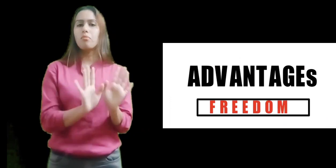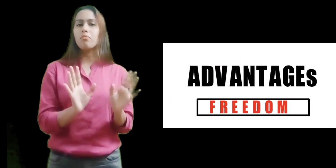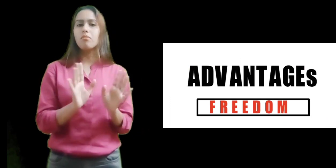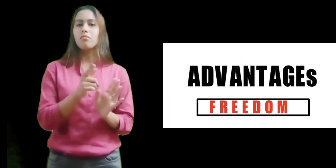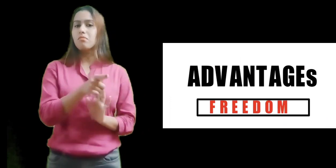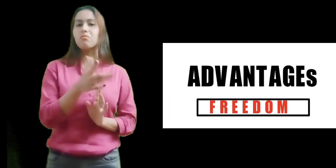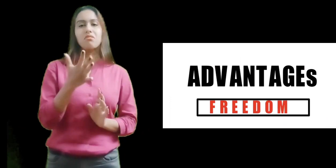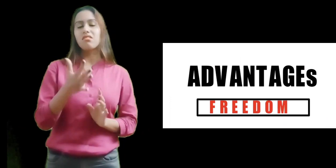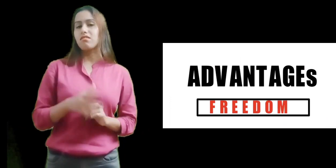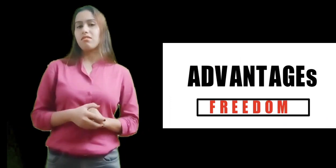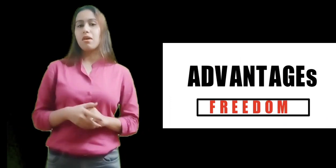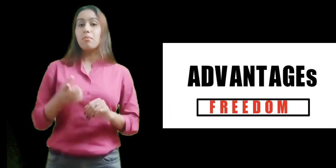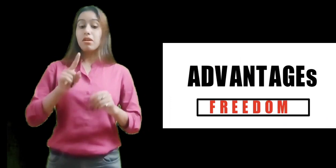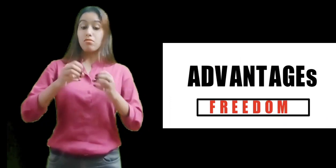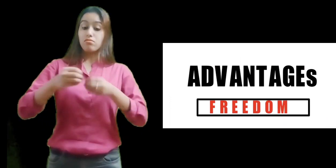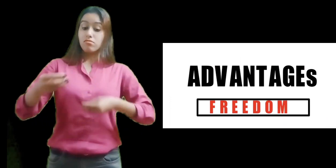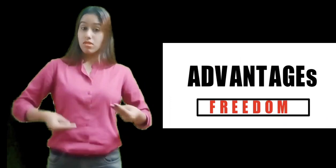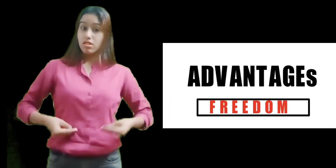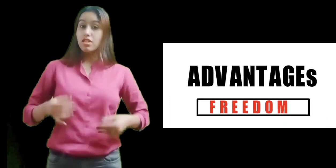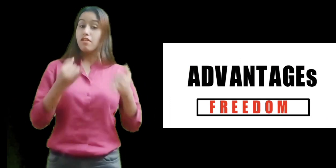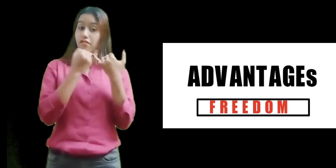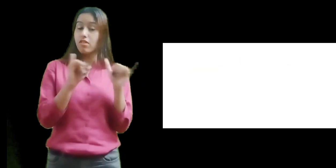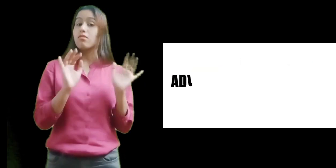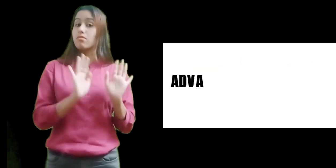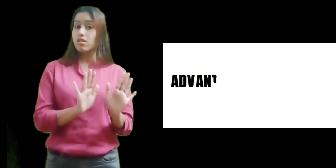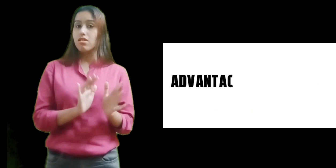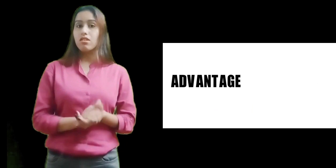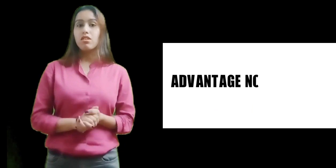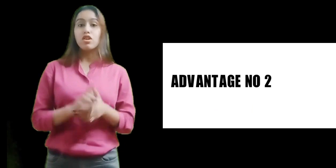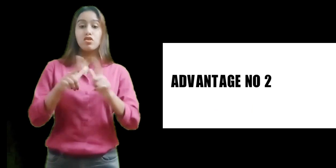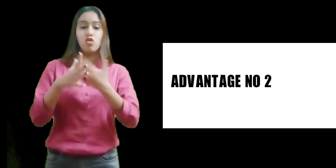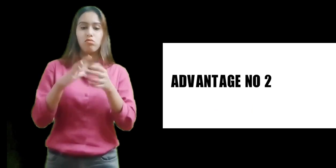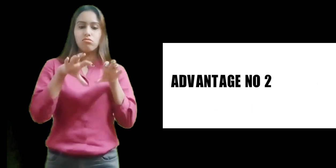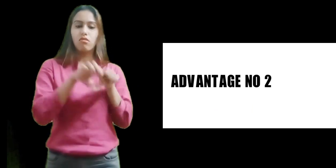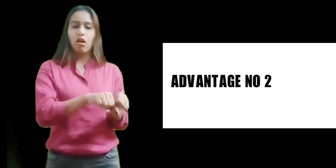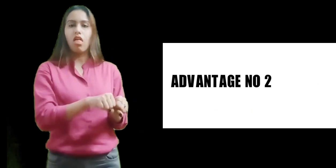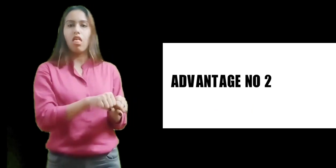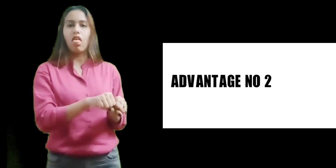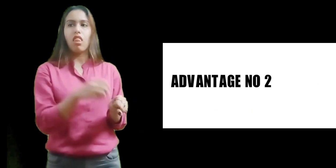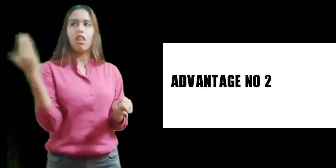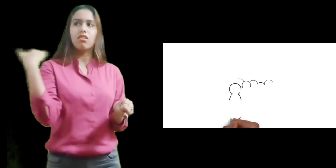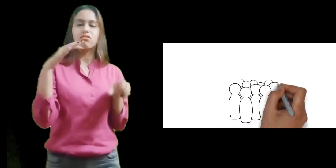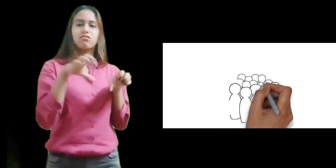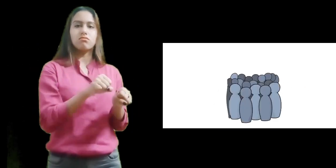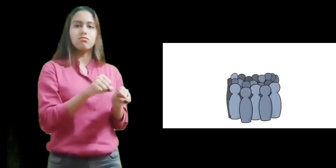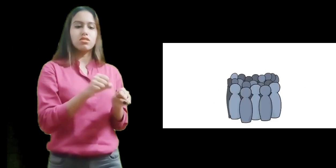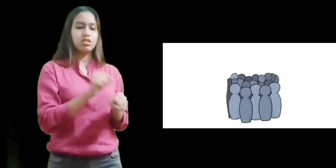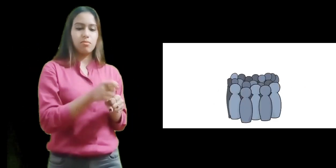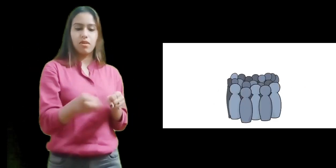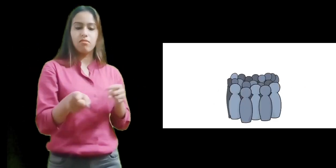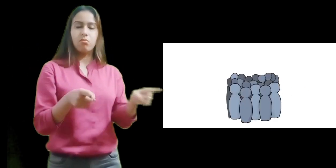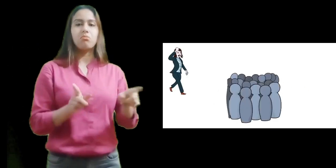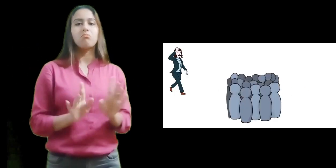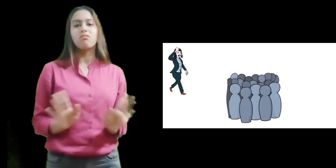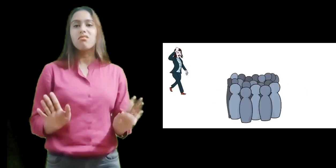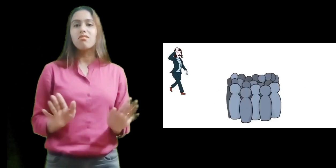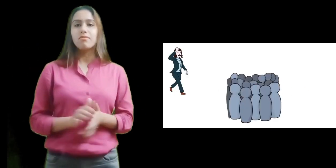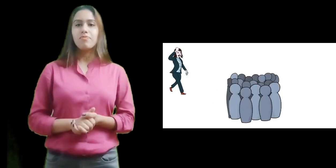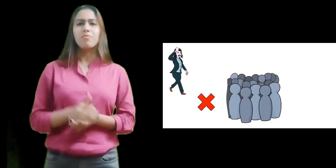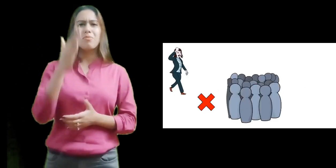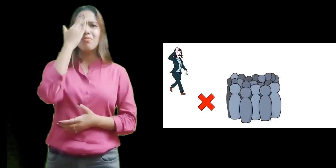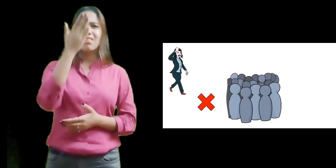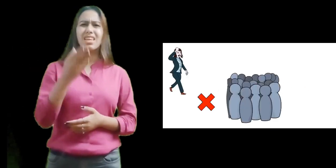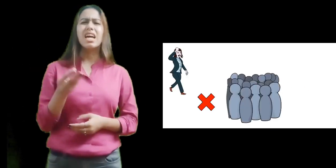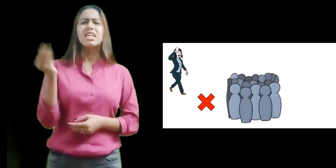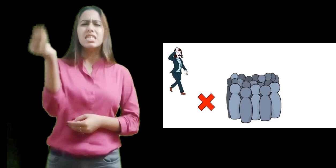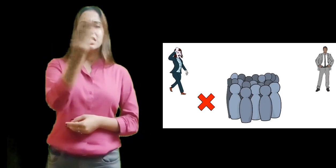फ्रीडम देता है, जबकि जॉब आपको बांध के रखता है कैदी की तरह। एडवांटेज नंबर 2, बहुत से लोग होते हैं जिन्हें फॉर्मल्स पहनना जरा भी पसंद